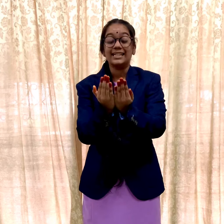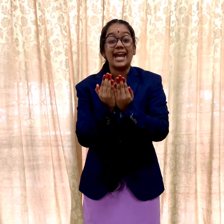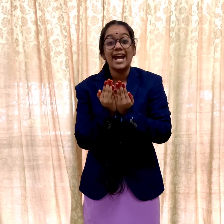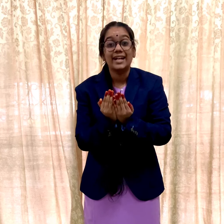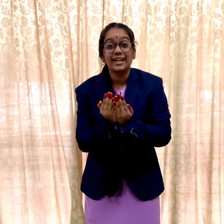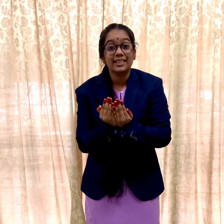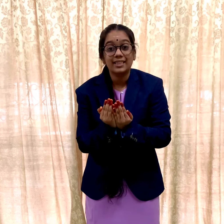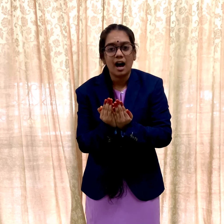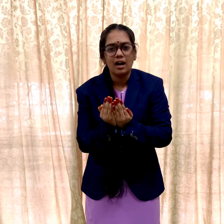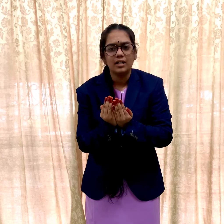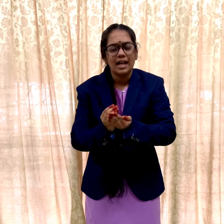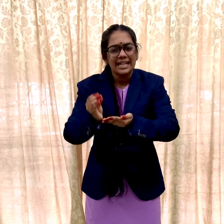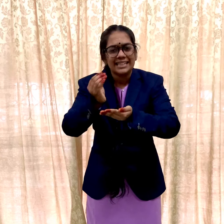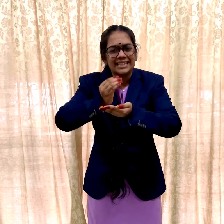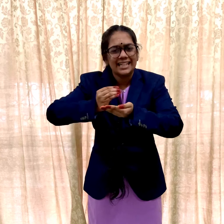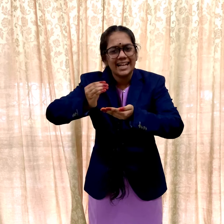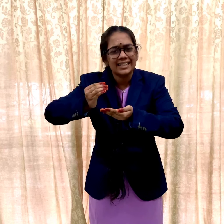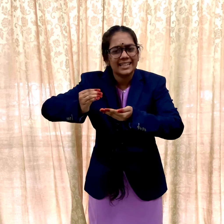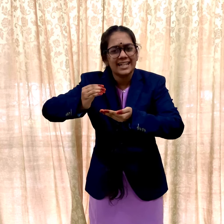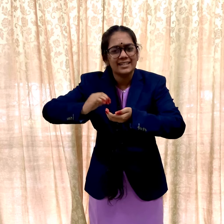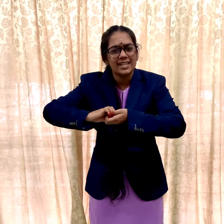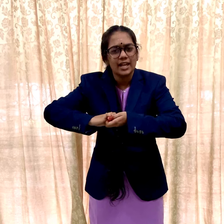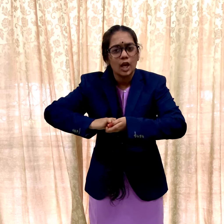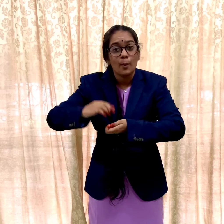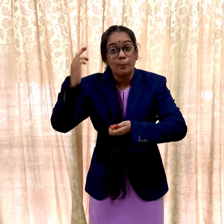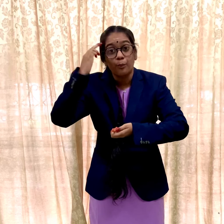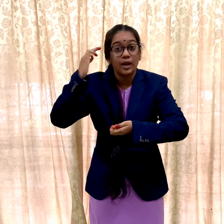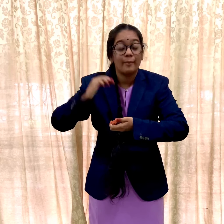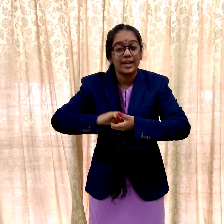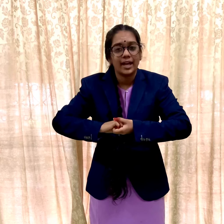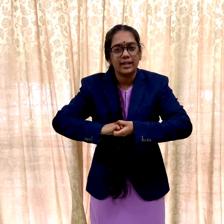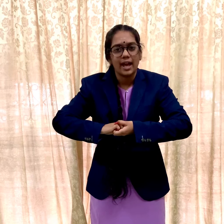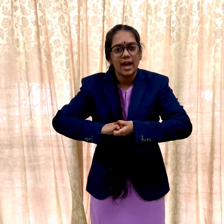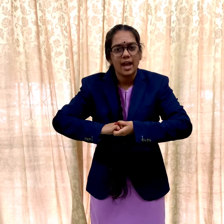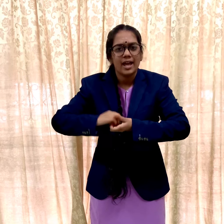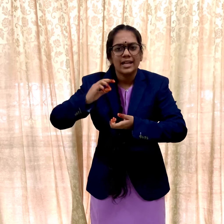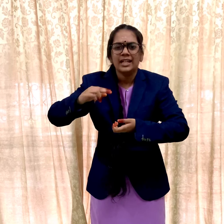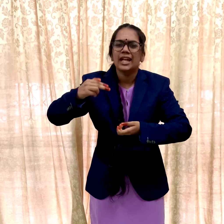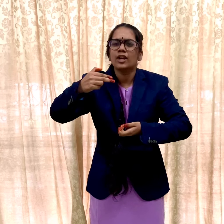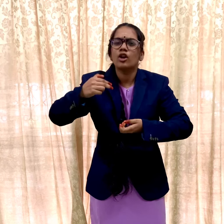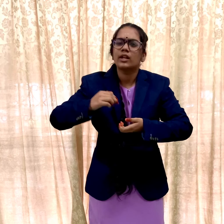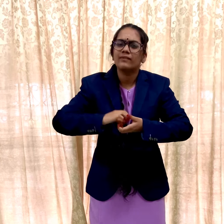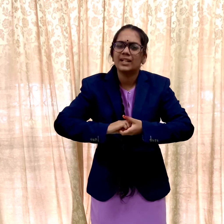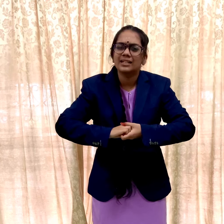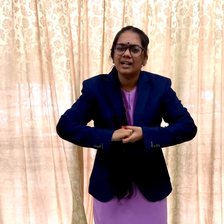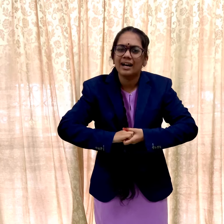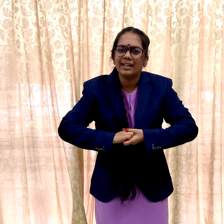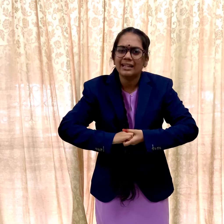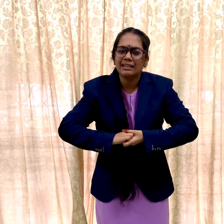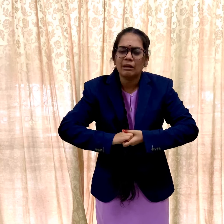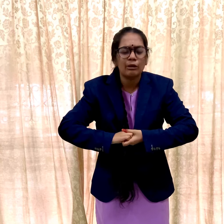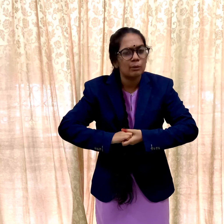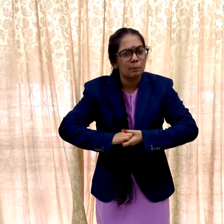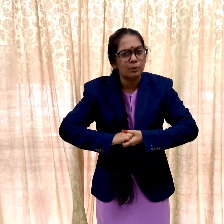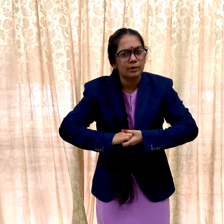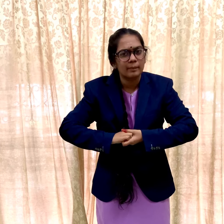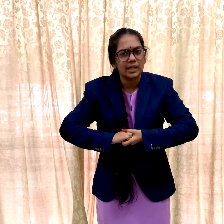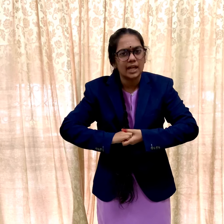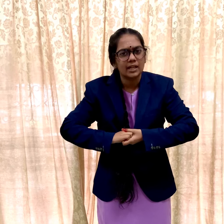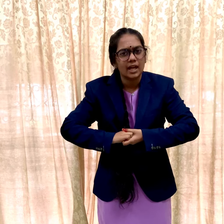ஏடிடுத்தாழ் இலக்கியன்சை புழமைங்கே. இன்னருப்பன் கதைத்துருடும் புண்மைங்கே.